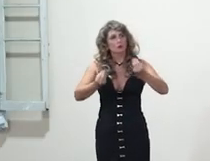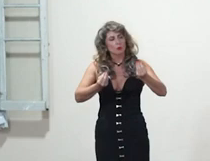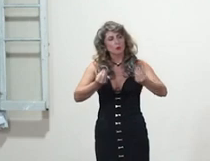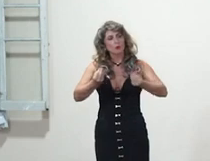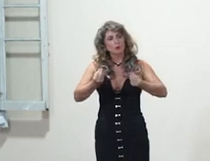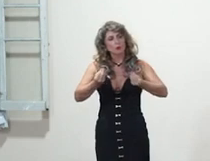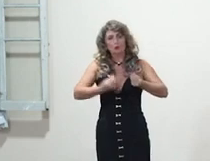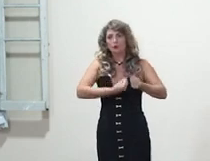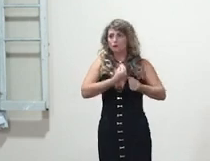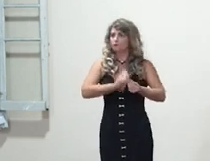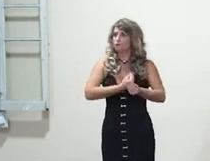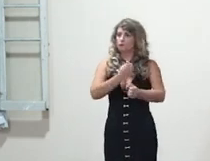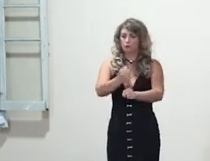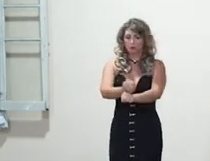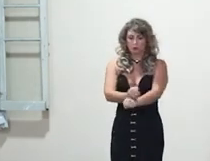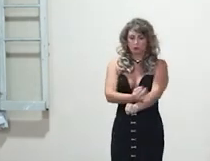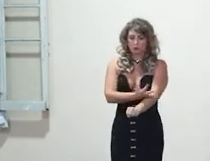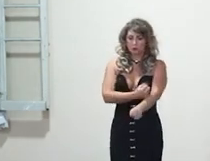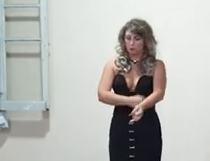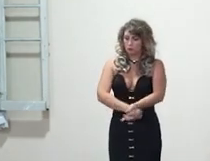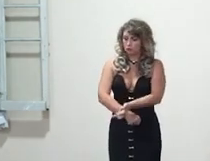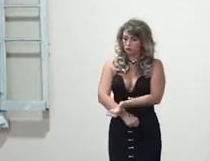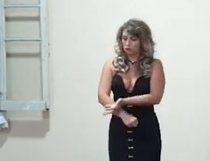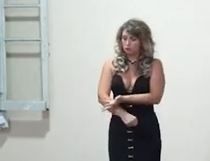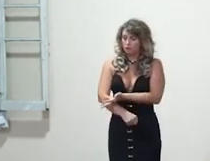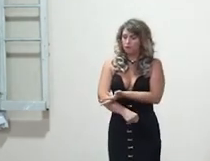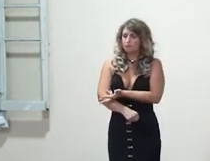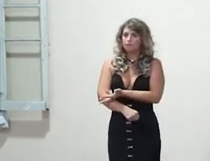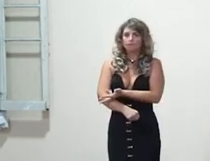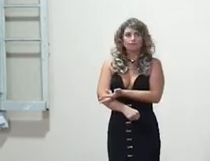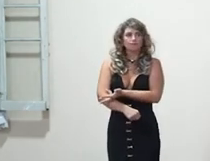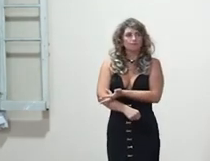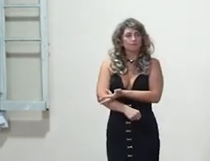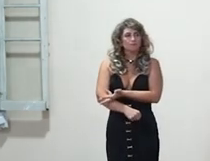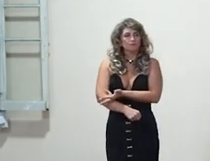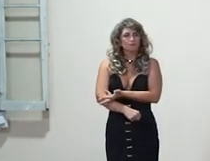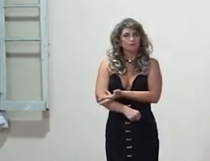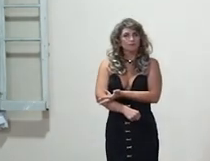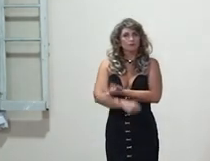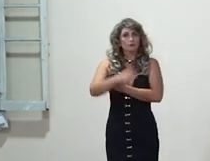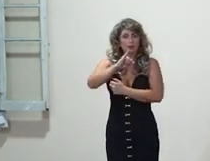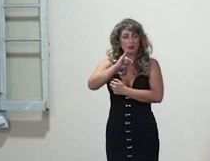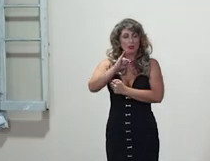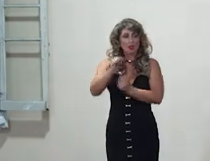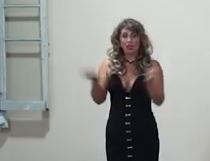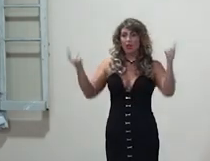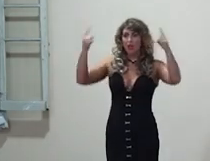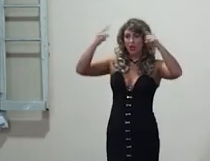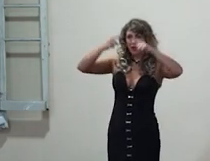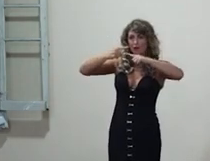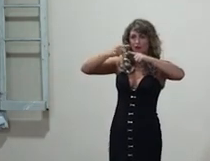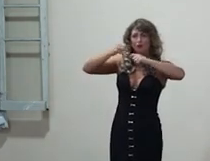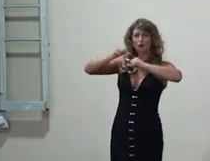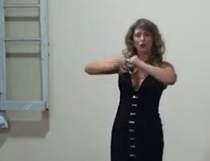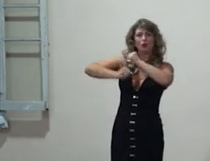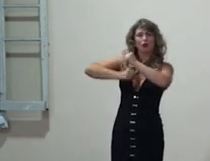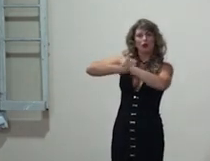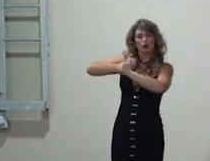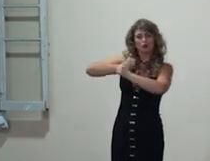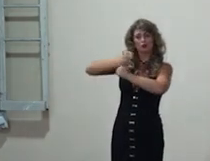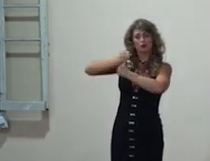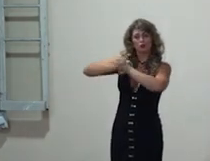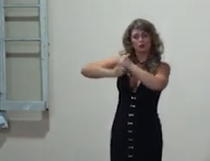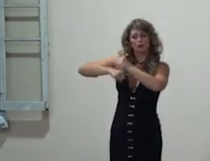E eu vivi uma emoção muito grande. Que ao inverso, anos depois, eu vi